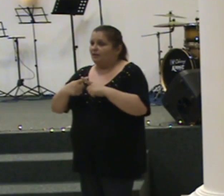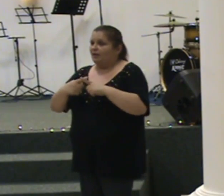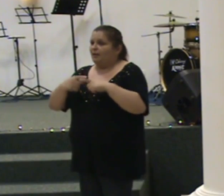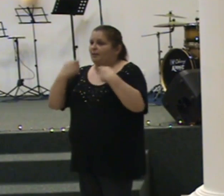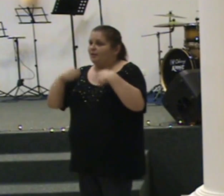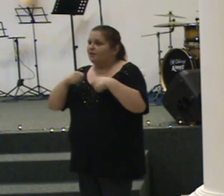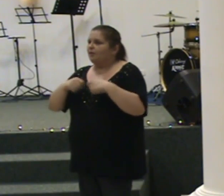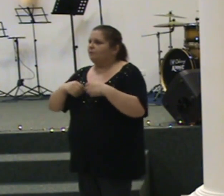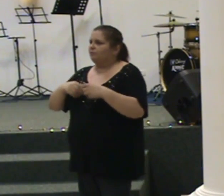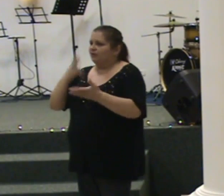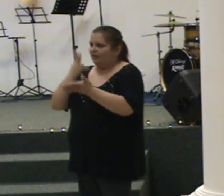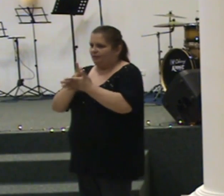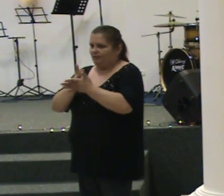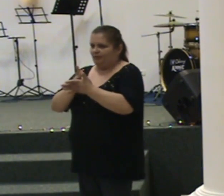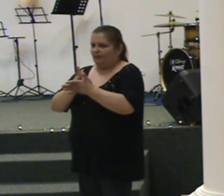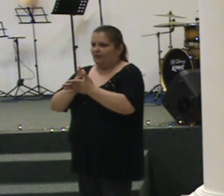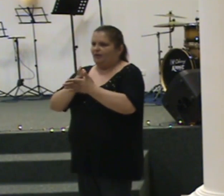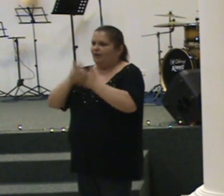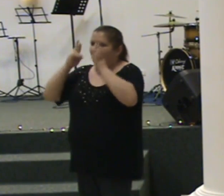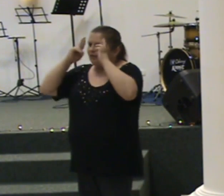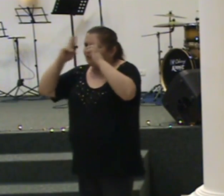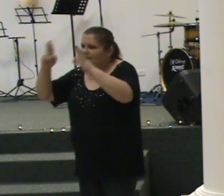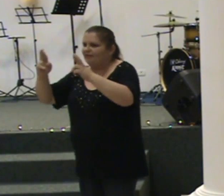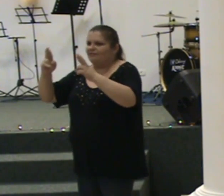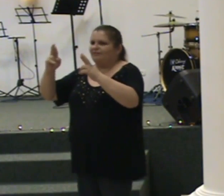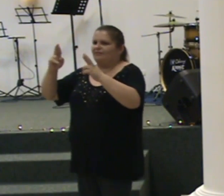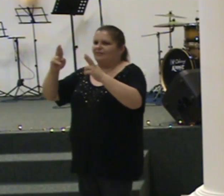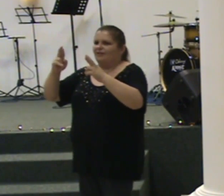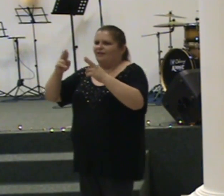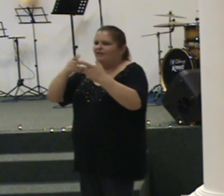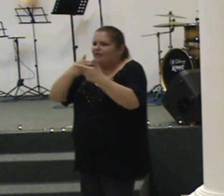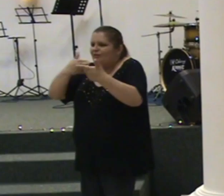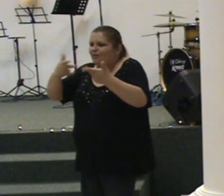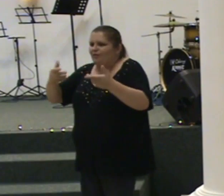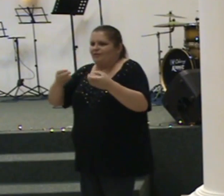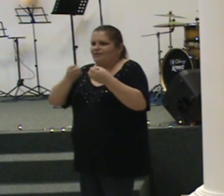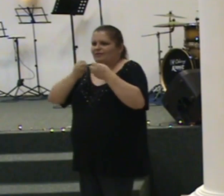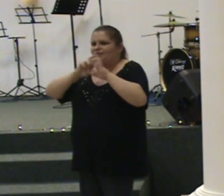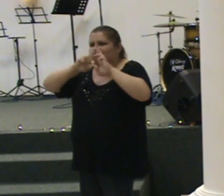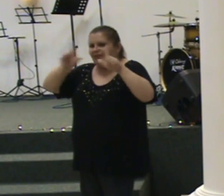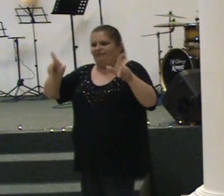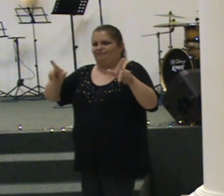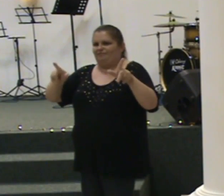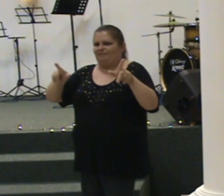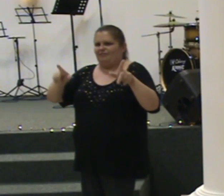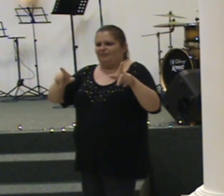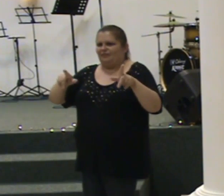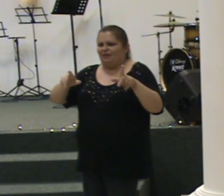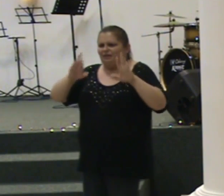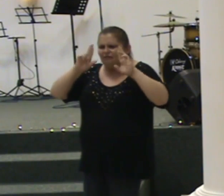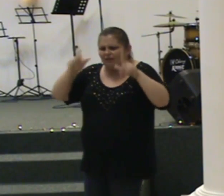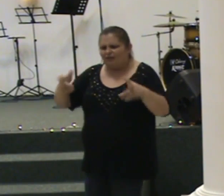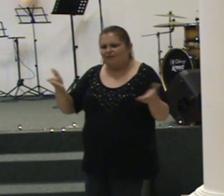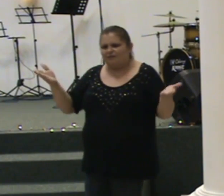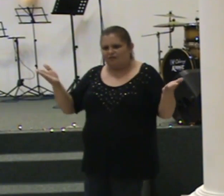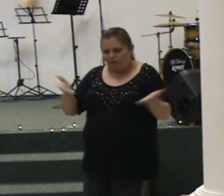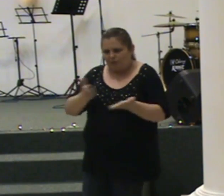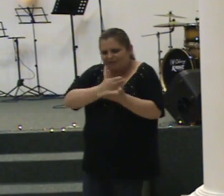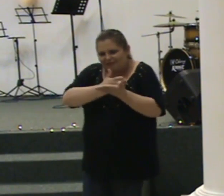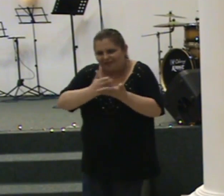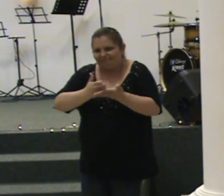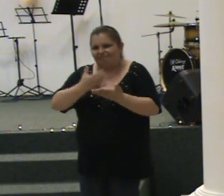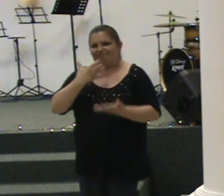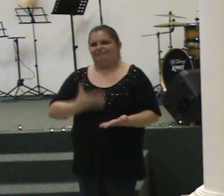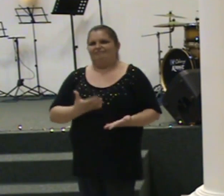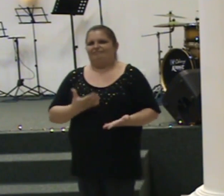está falando para nós: faça a diferença nesse Natal. Não só nesse Natal, mas que seja um de